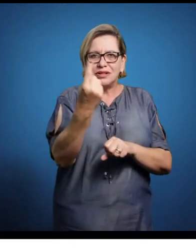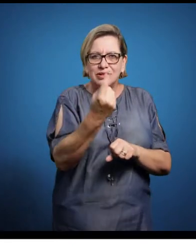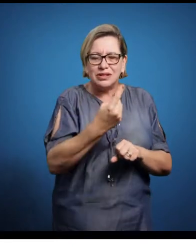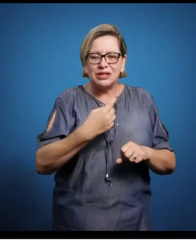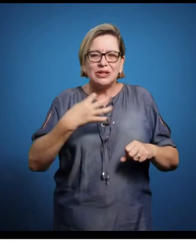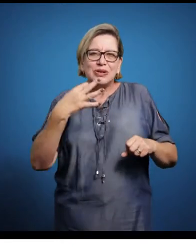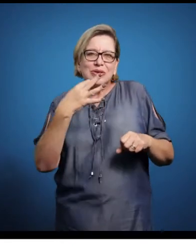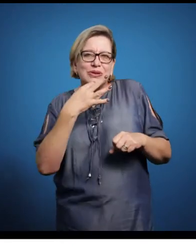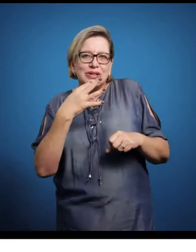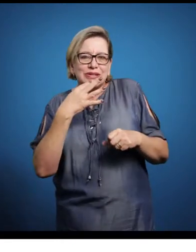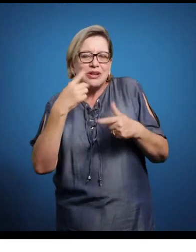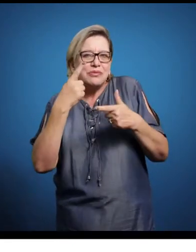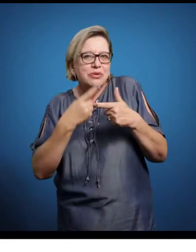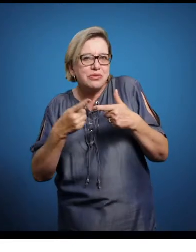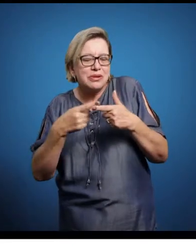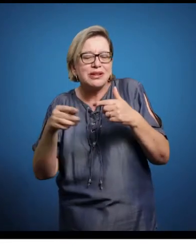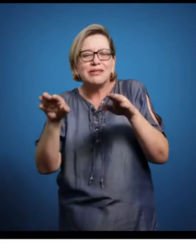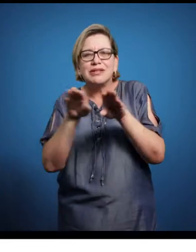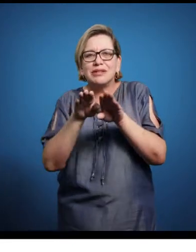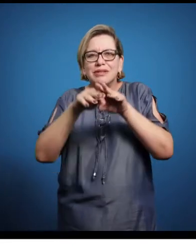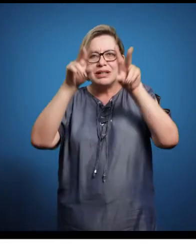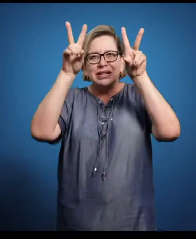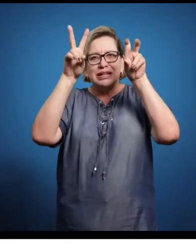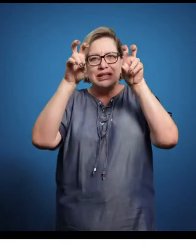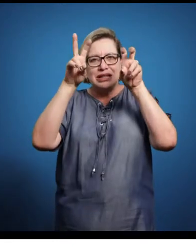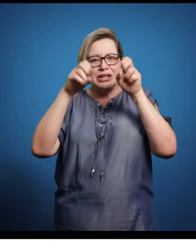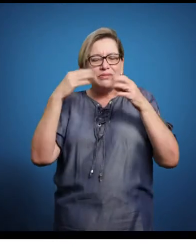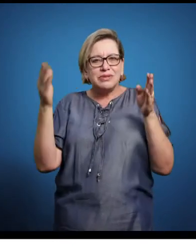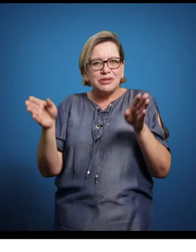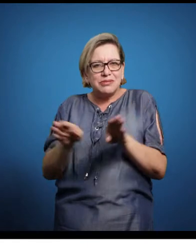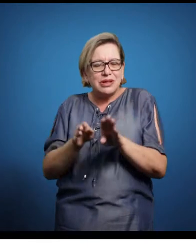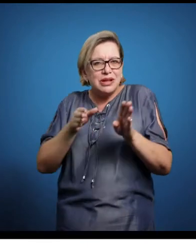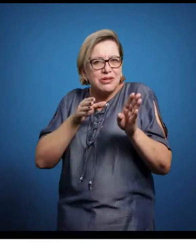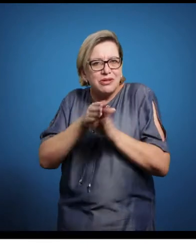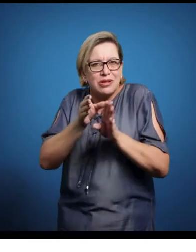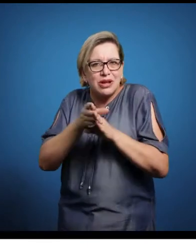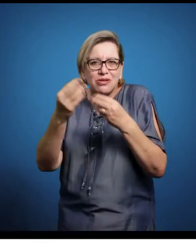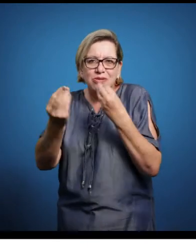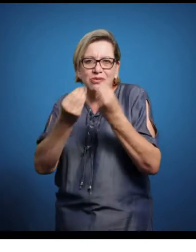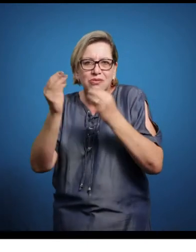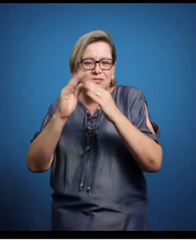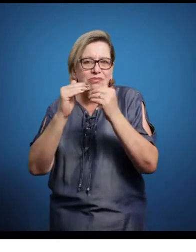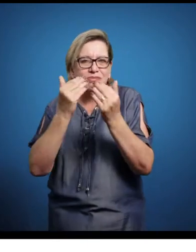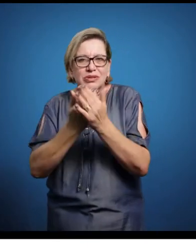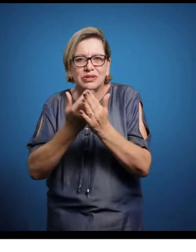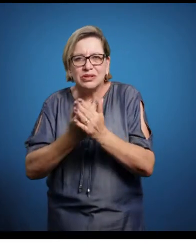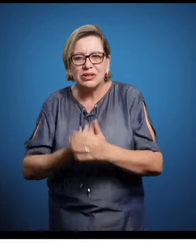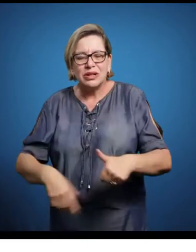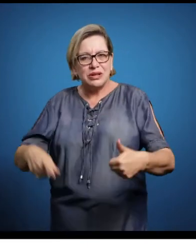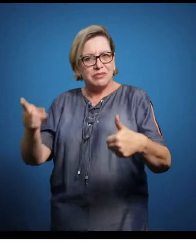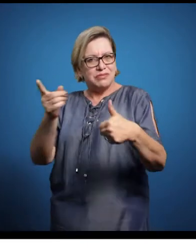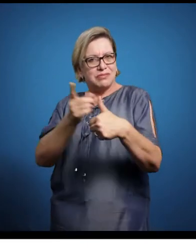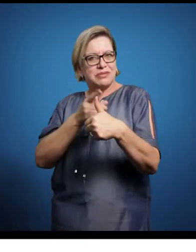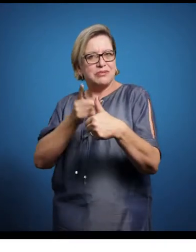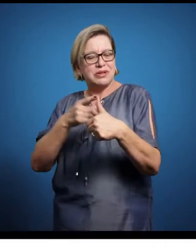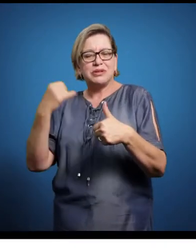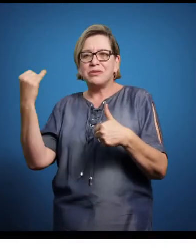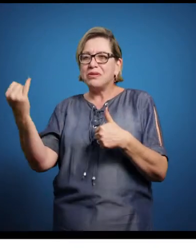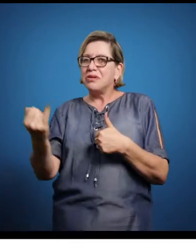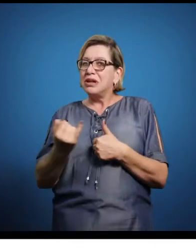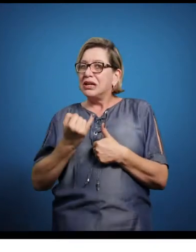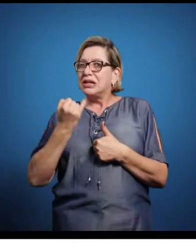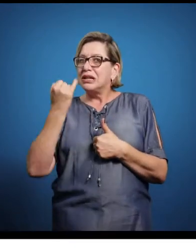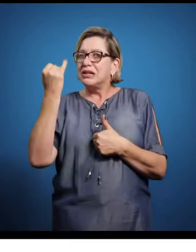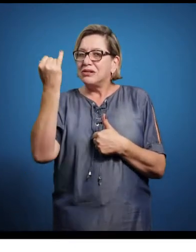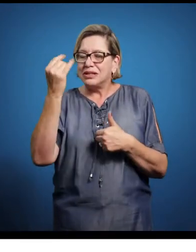as problemáticas com a temática seu sentido orientar os seus estudos a primeira coisa muito importante